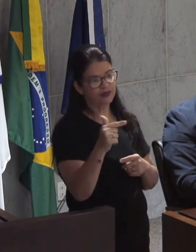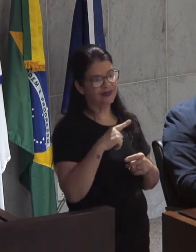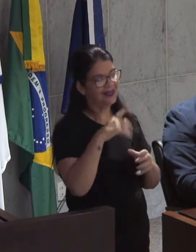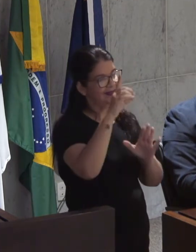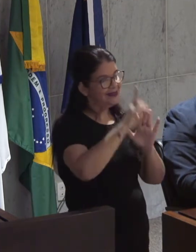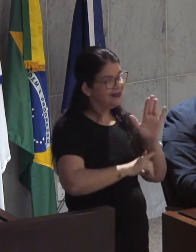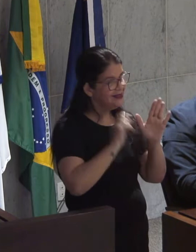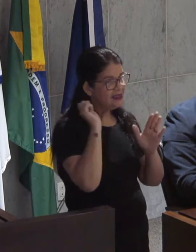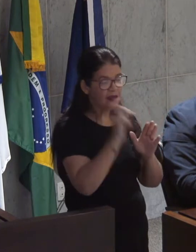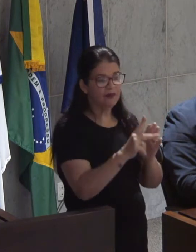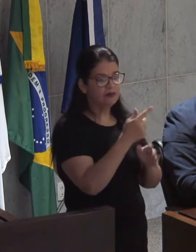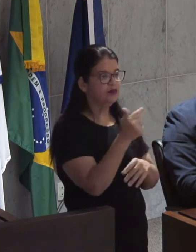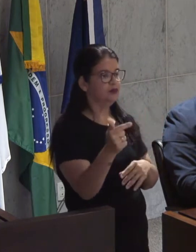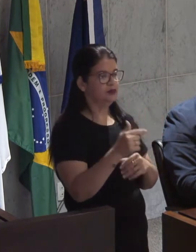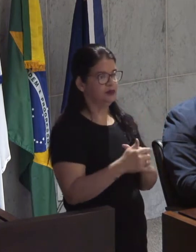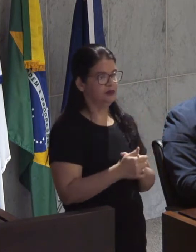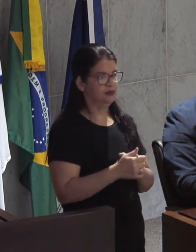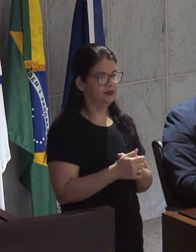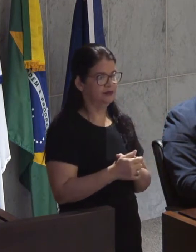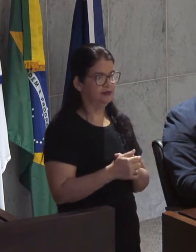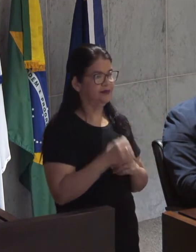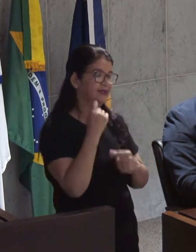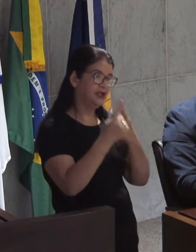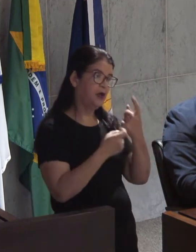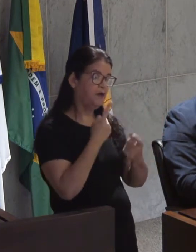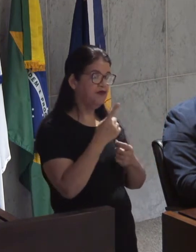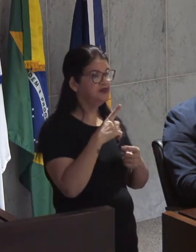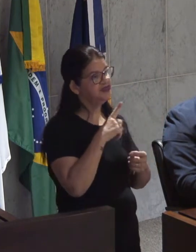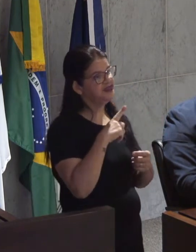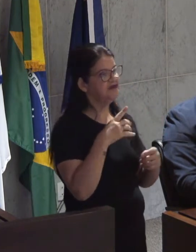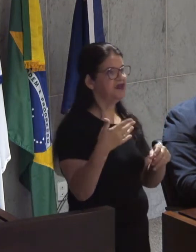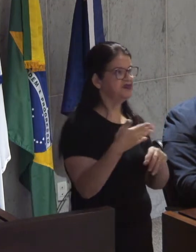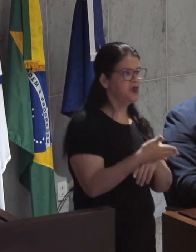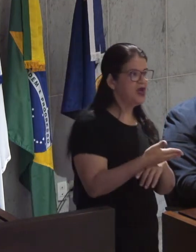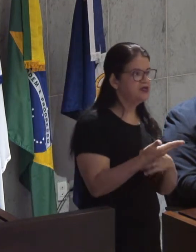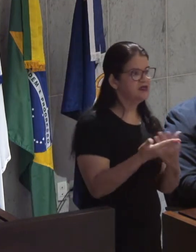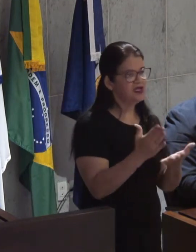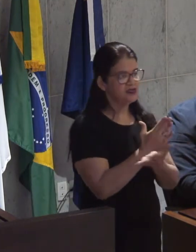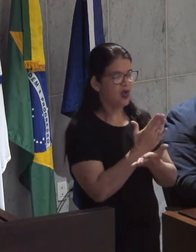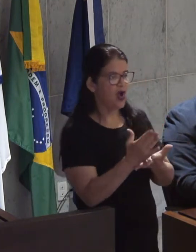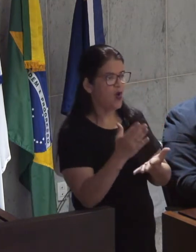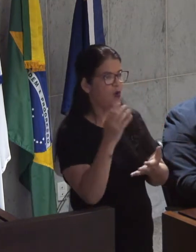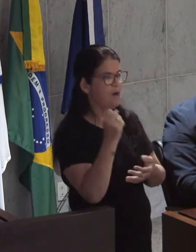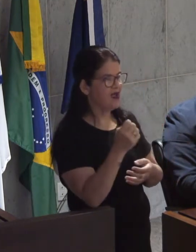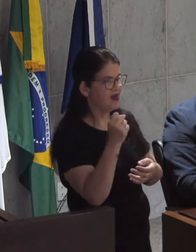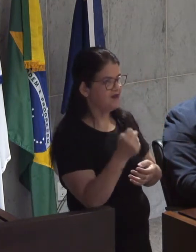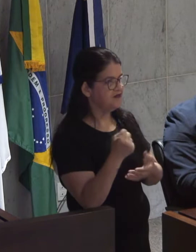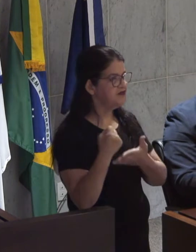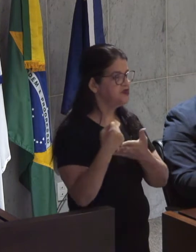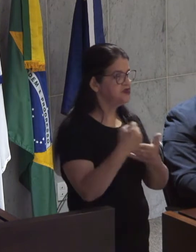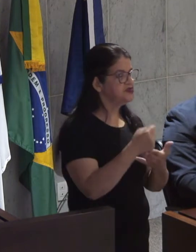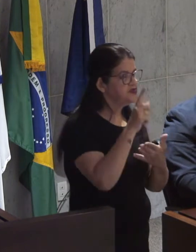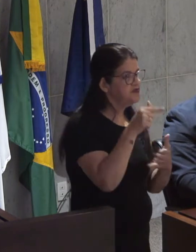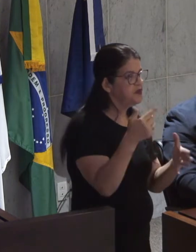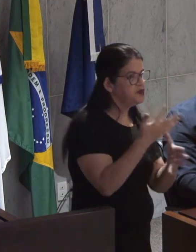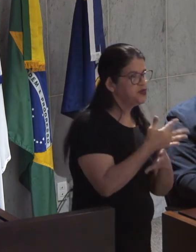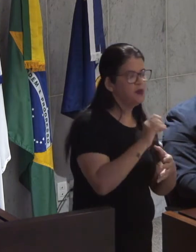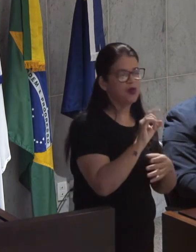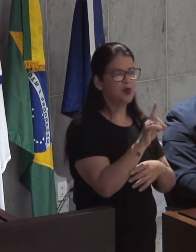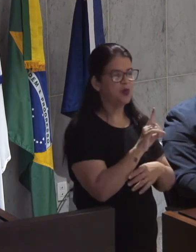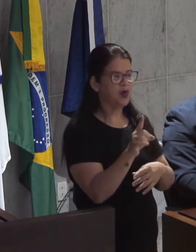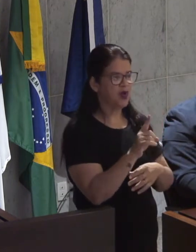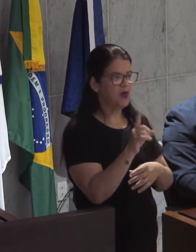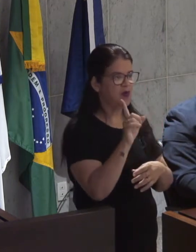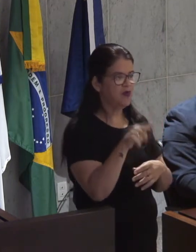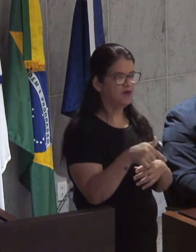direito à aposentadoria. Talvez tivesse acesso a algum benefício, fosse urbano ou não,